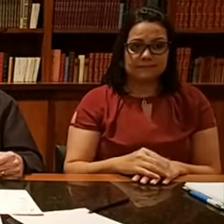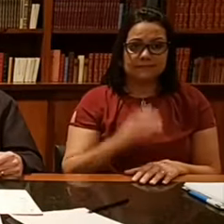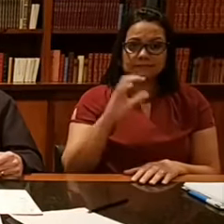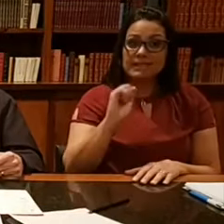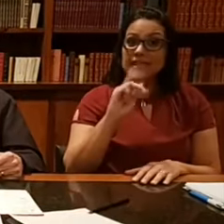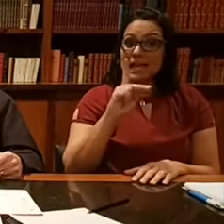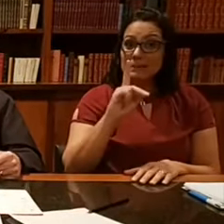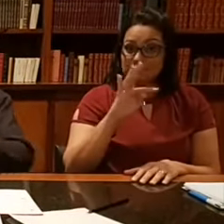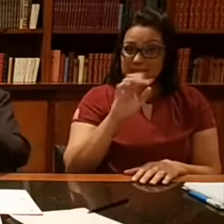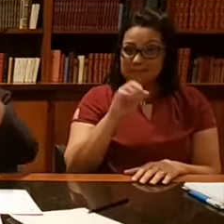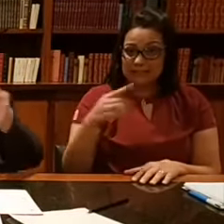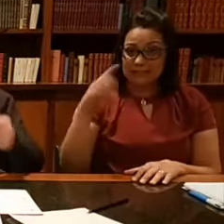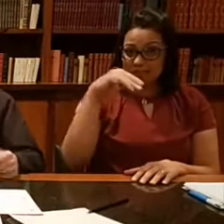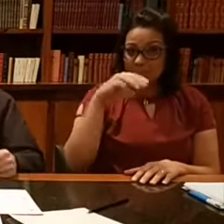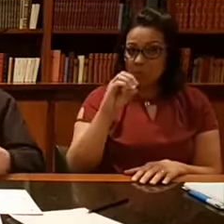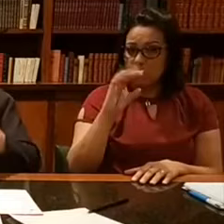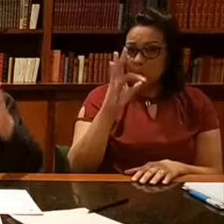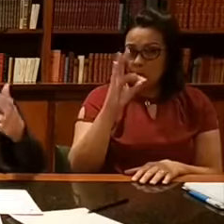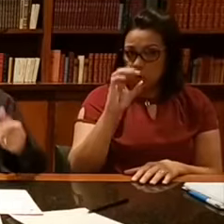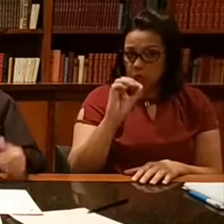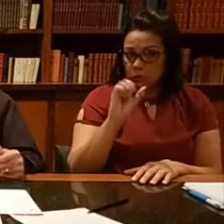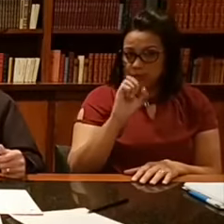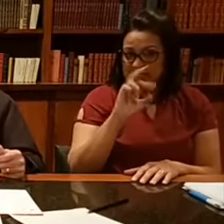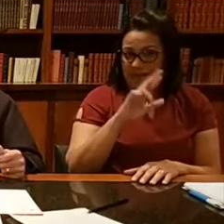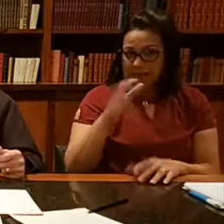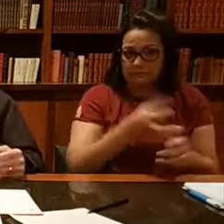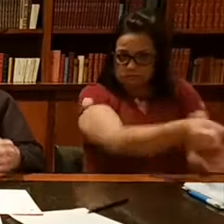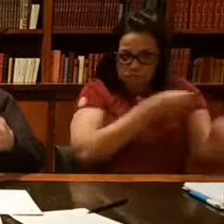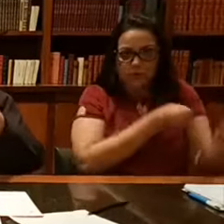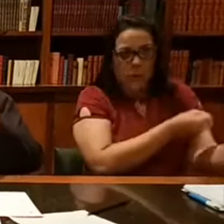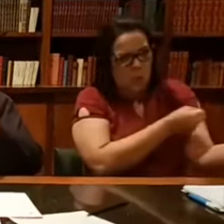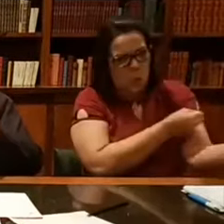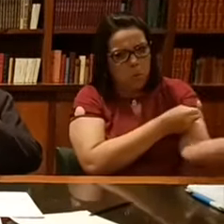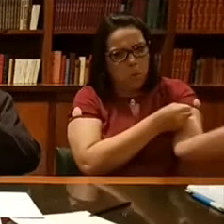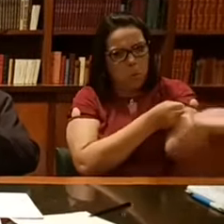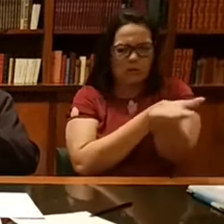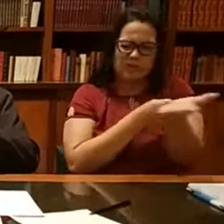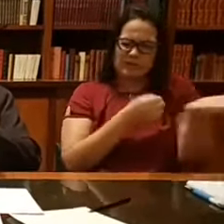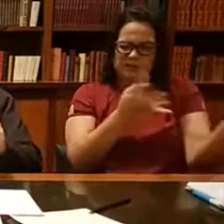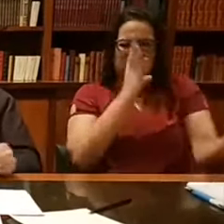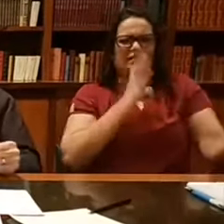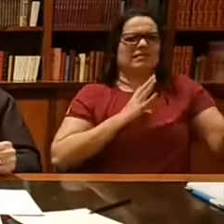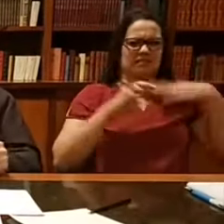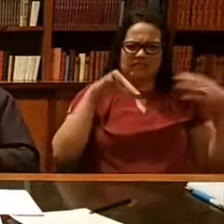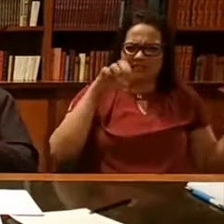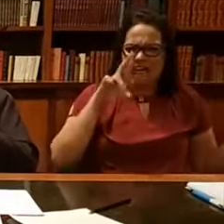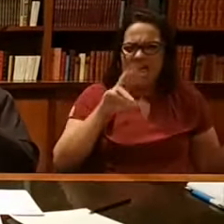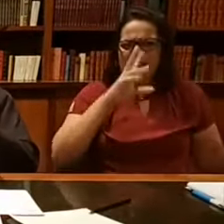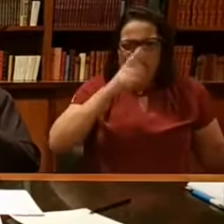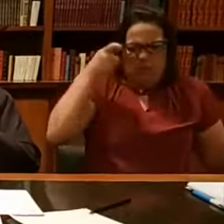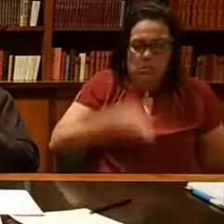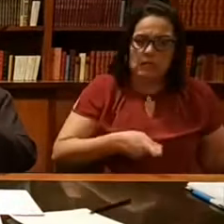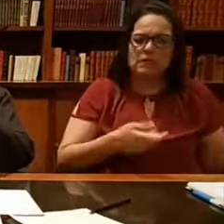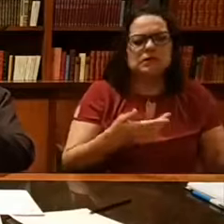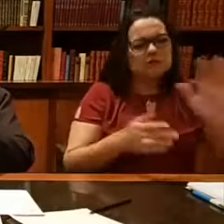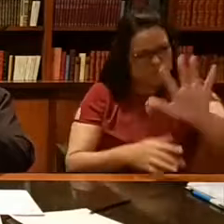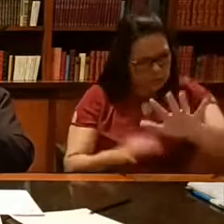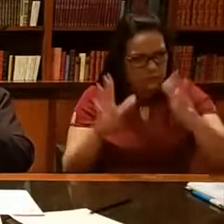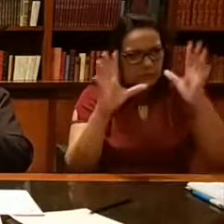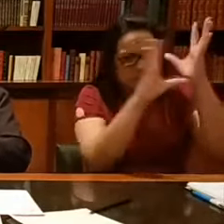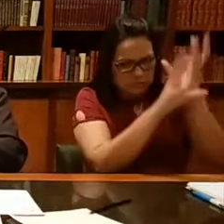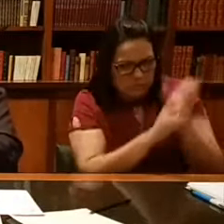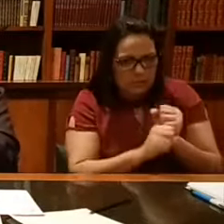e depois me acusaram de Nero também, tocando fogo em tudo por aí. Pessoal, números aproximados. O que estava previsto por